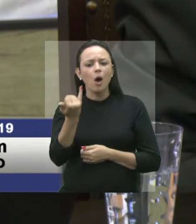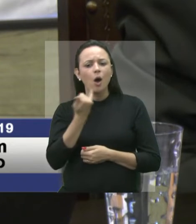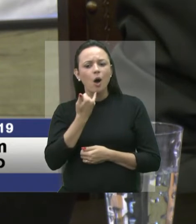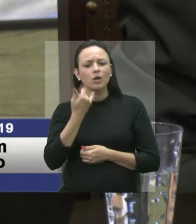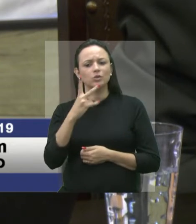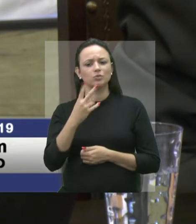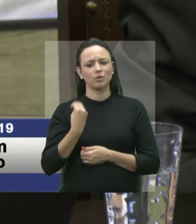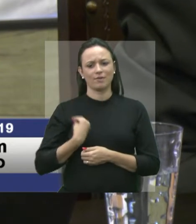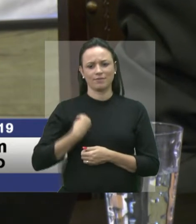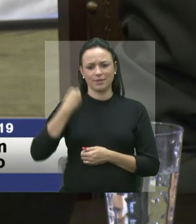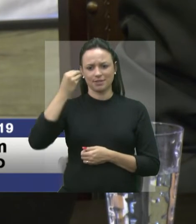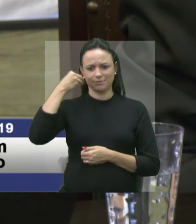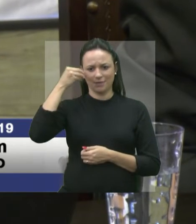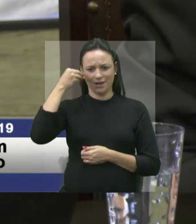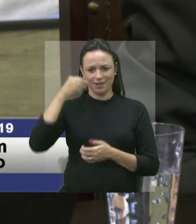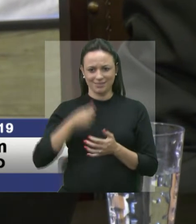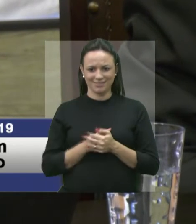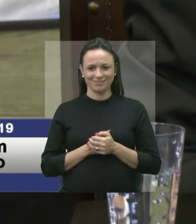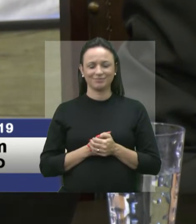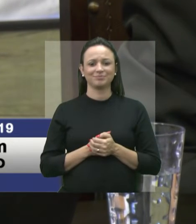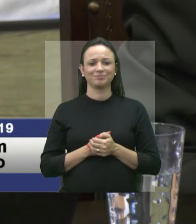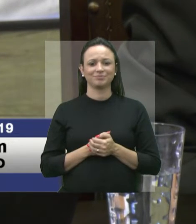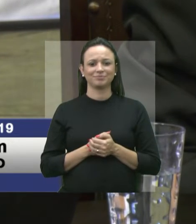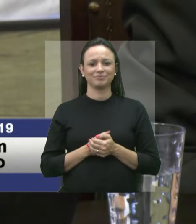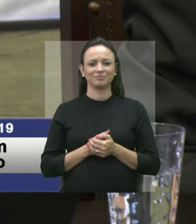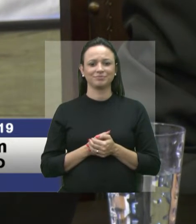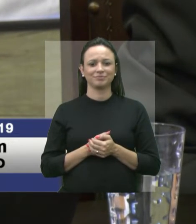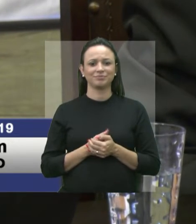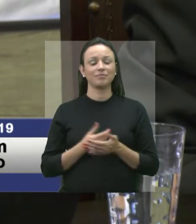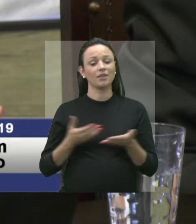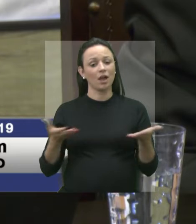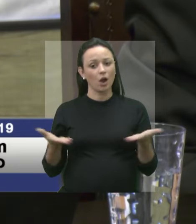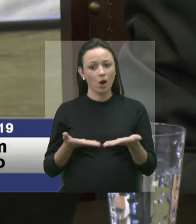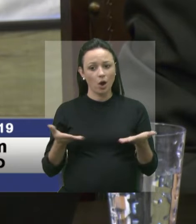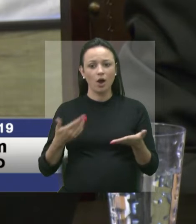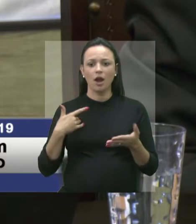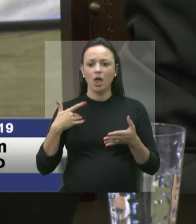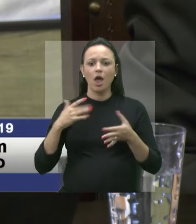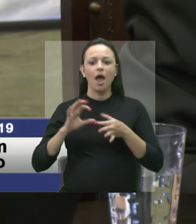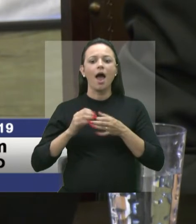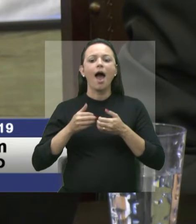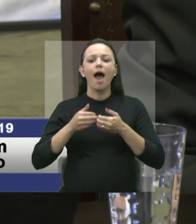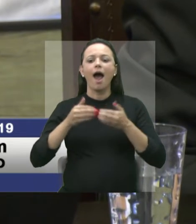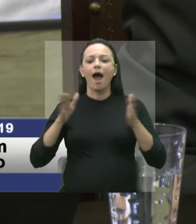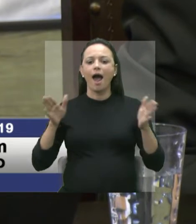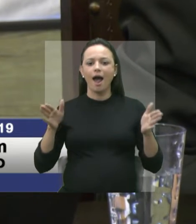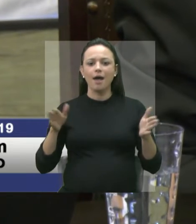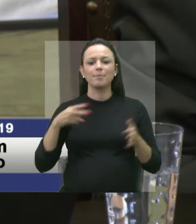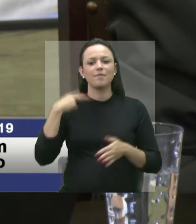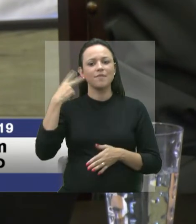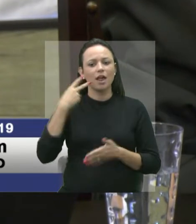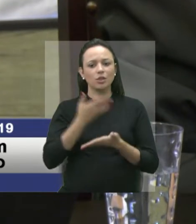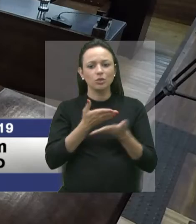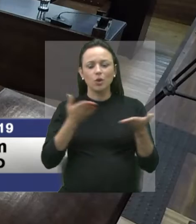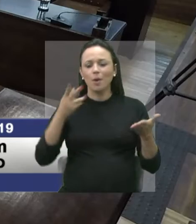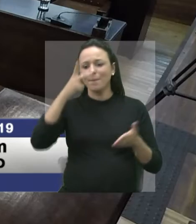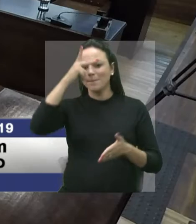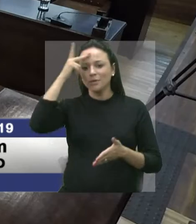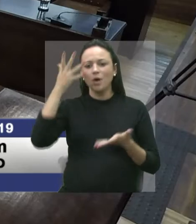vida. Nesse momento, eu abro a palavra para a manifestação dos senhores vereadores e do público